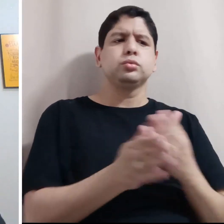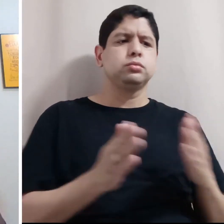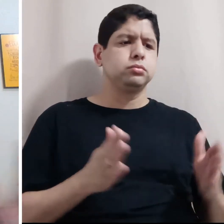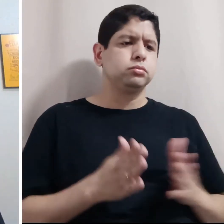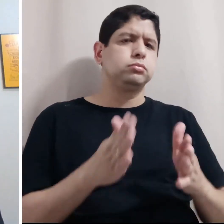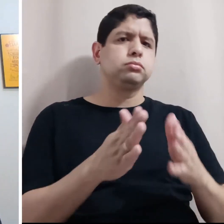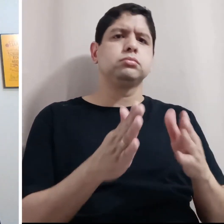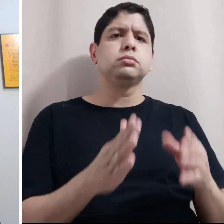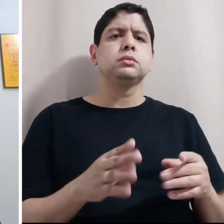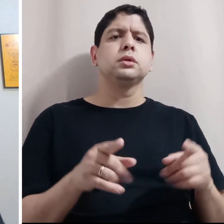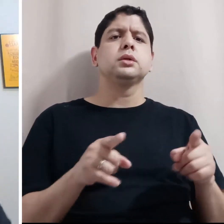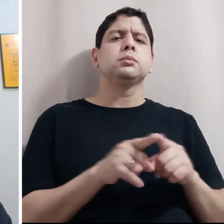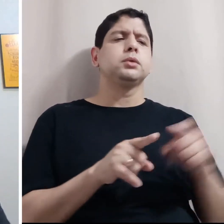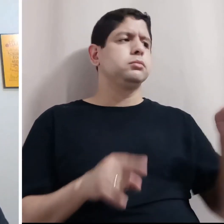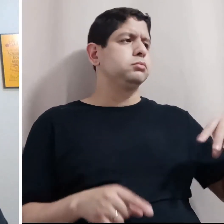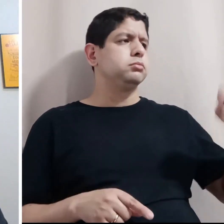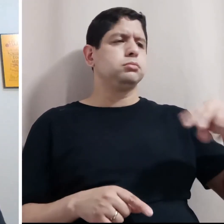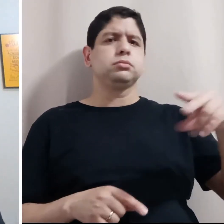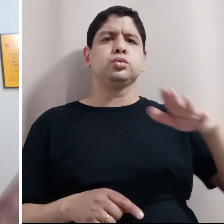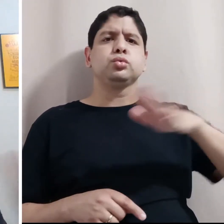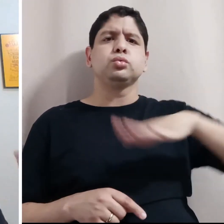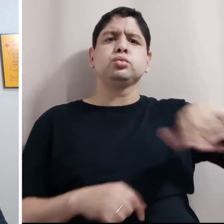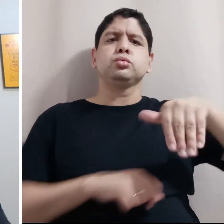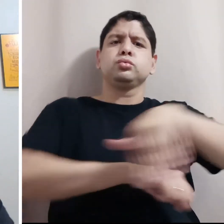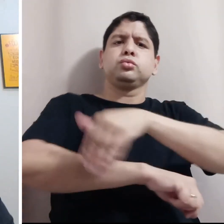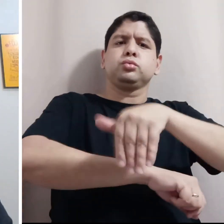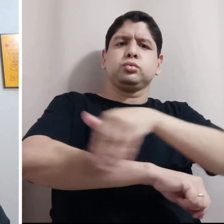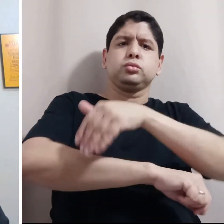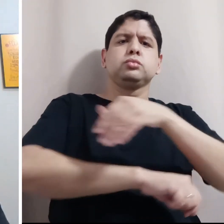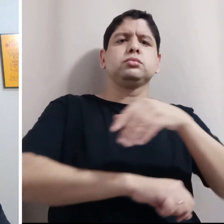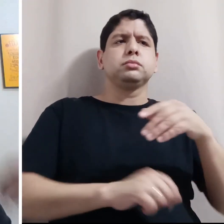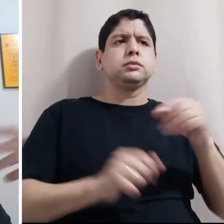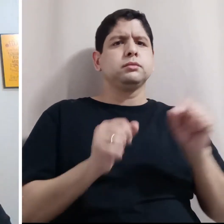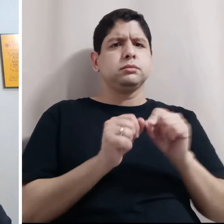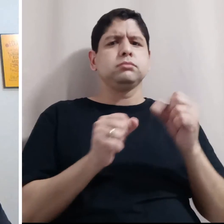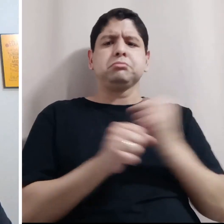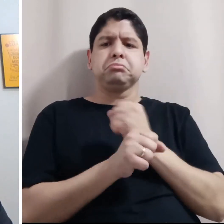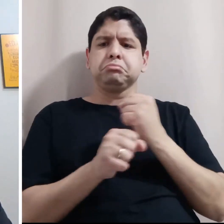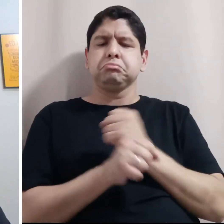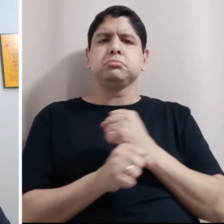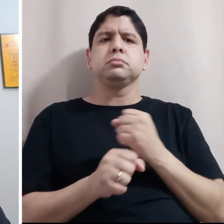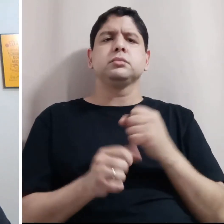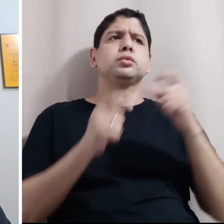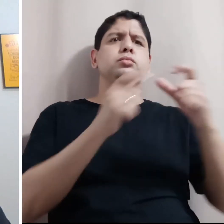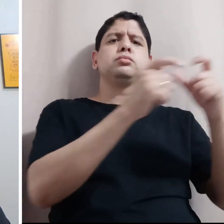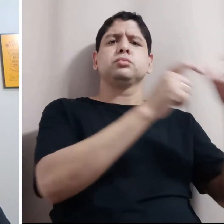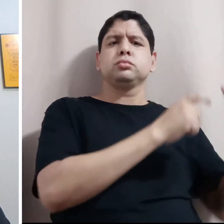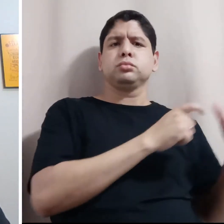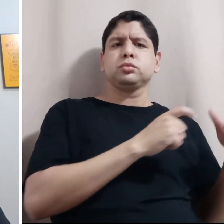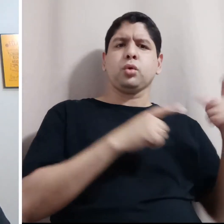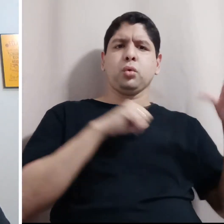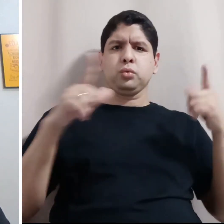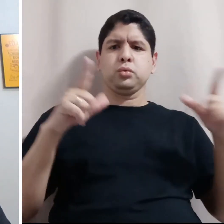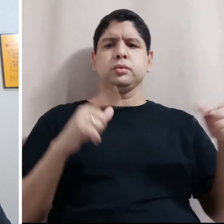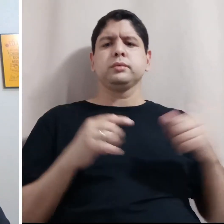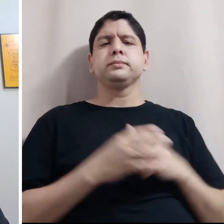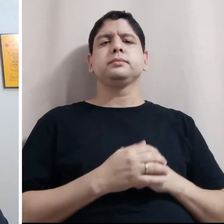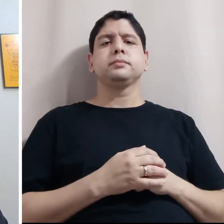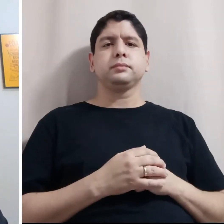as estradas que acabavam cortando, atravessando todo o império deles. Também eram guerreiros, né? Conquistavam outros